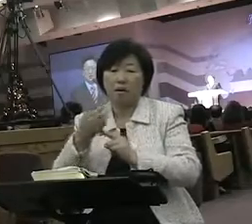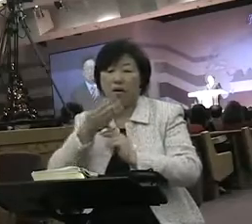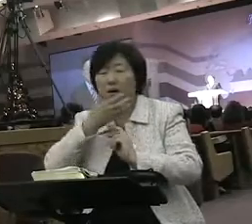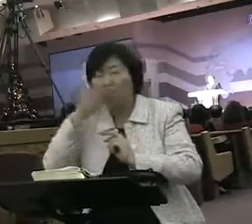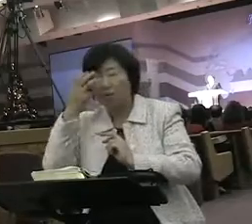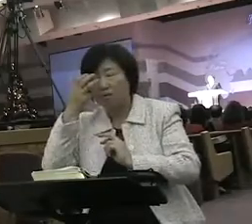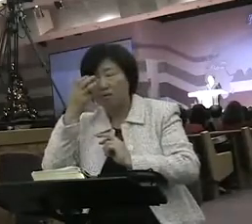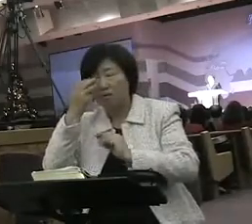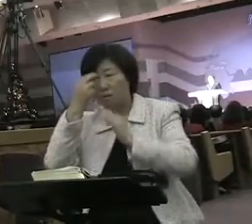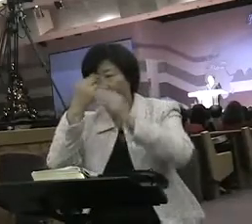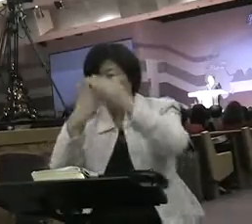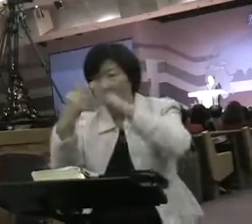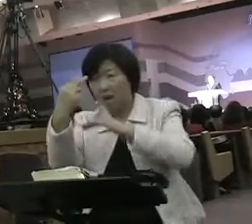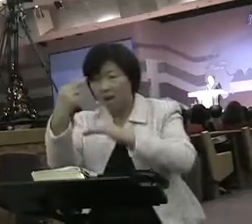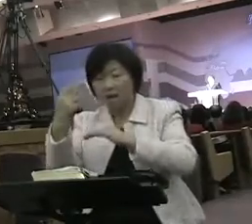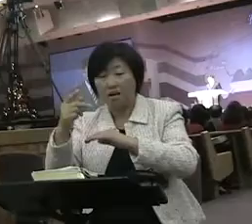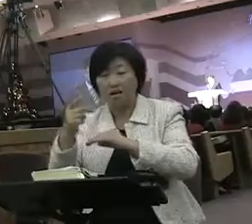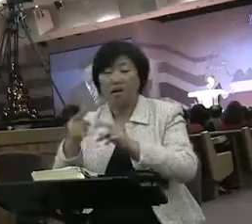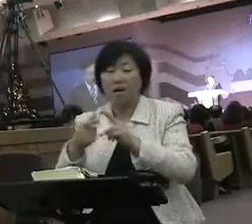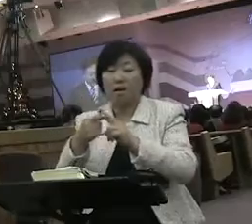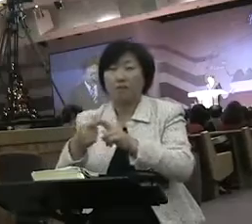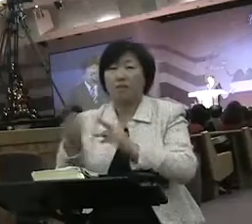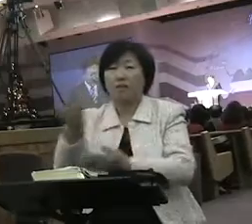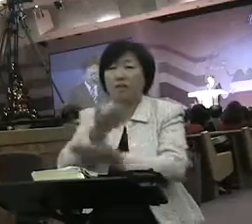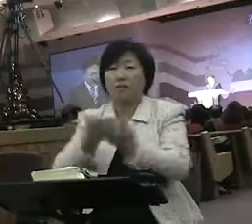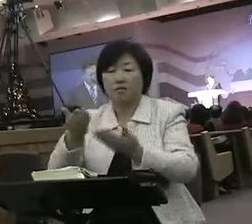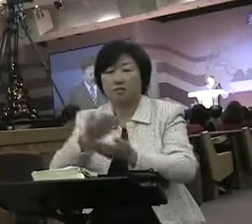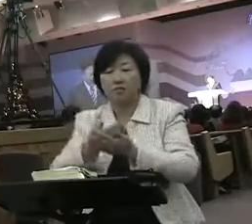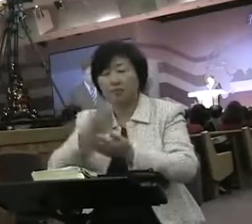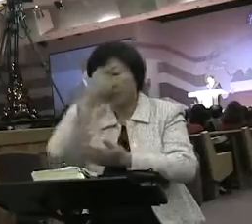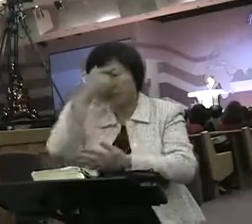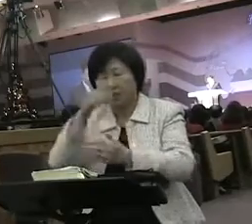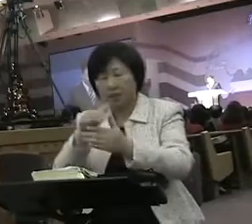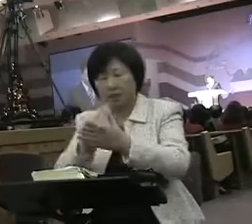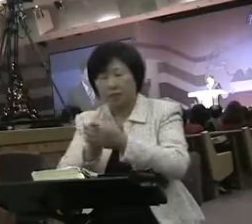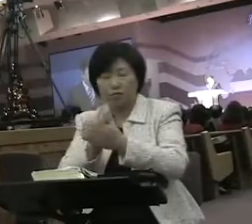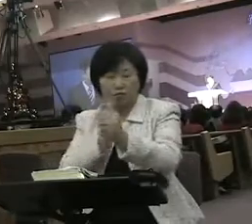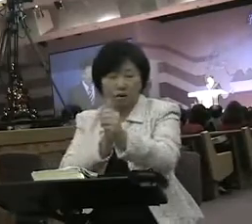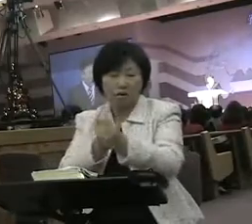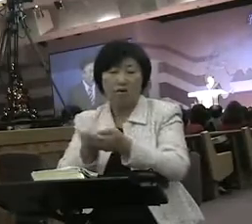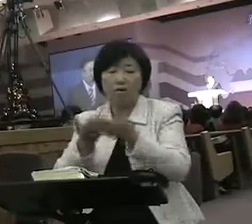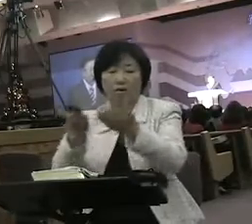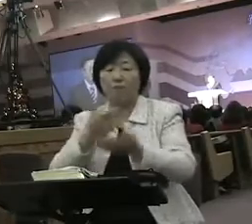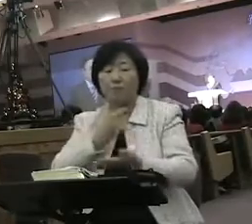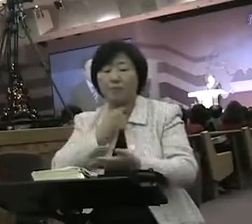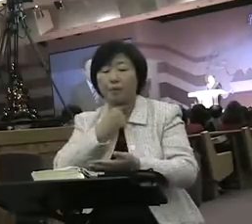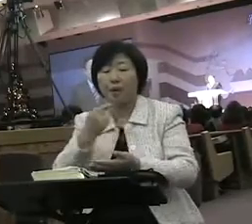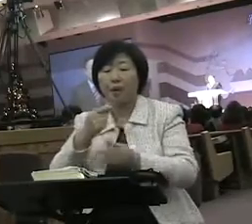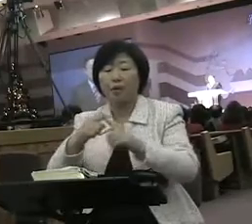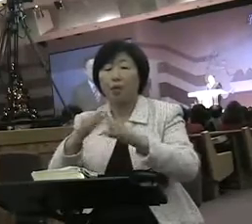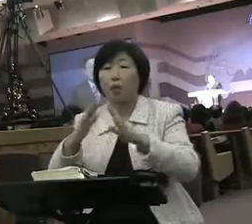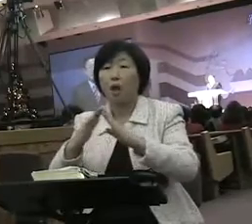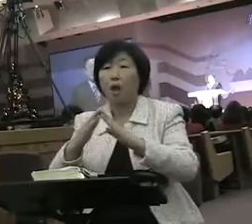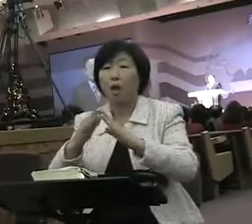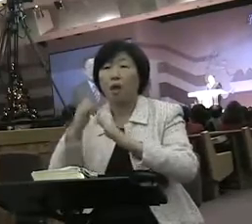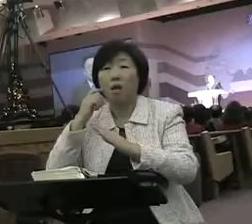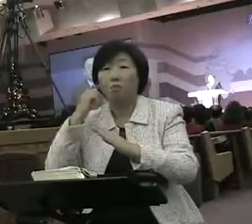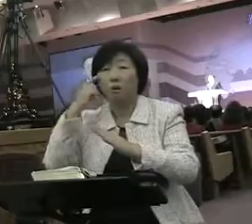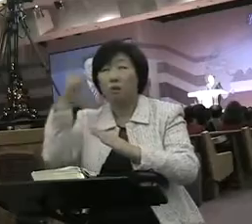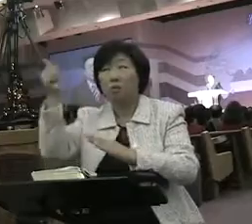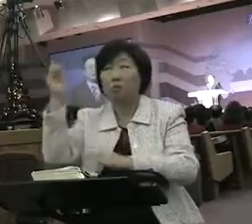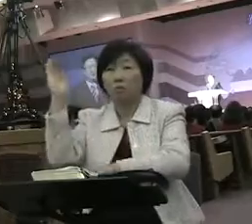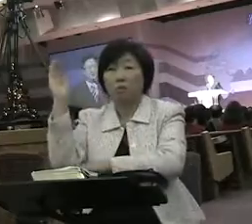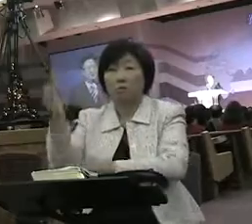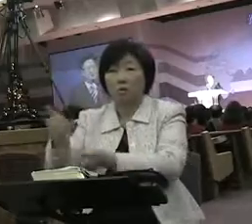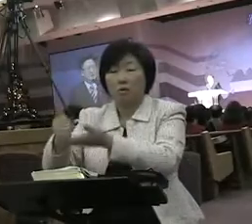비전들을 함께 나누면서 여러분들의 기도의 부탁을 드리고 싶습니다. 교회를 섬기는 목회자마다 예외